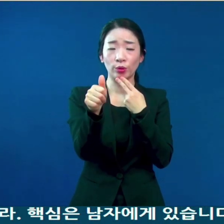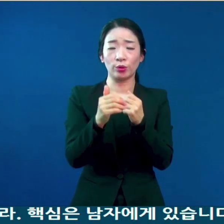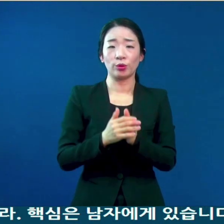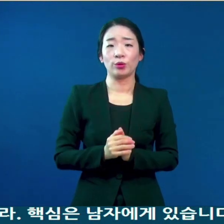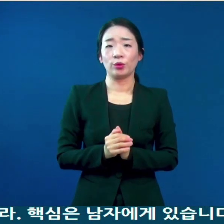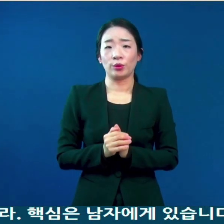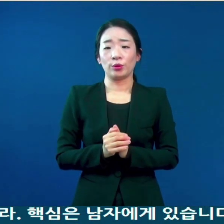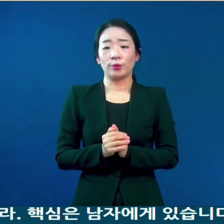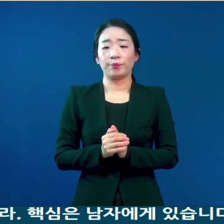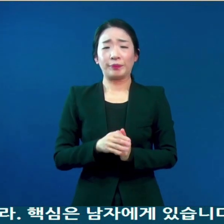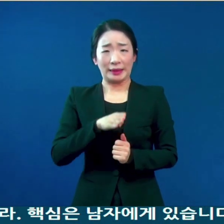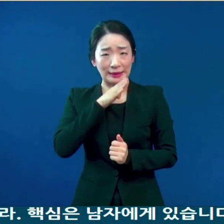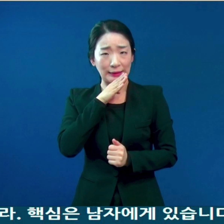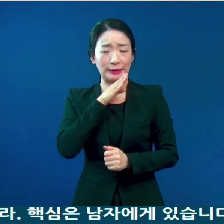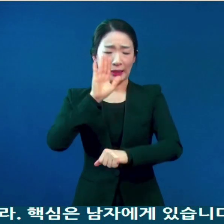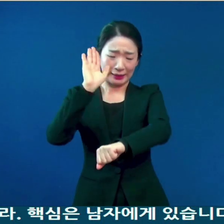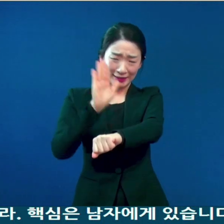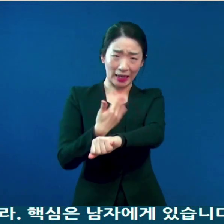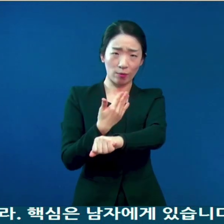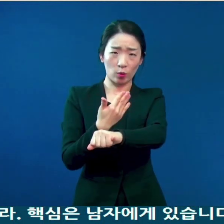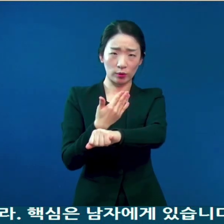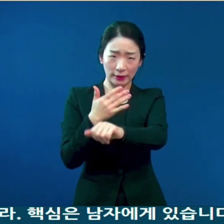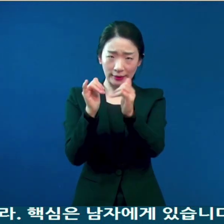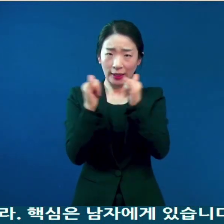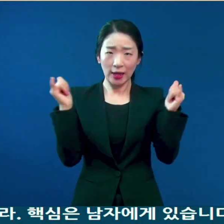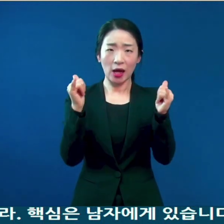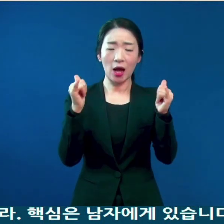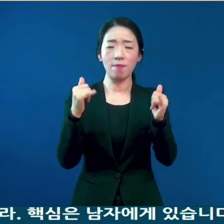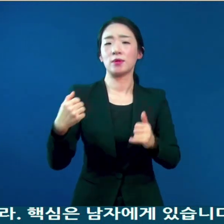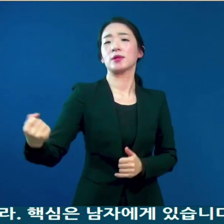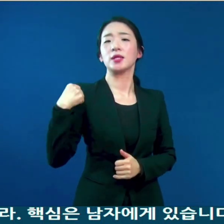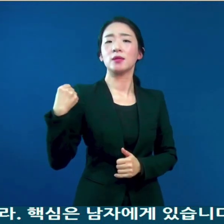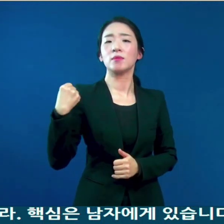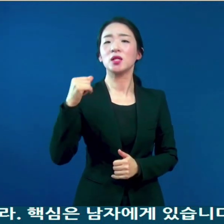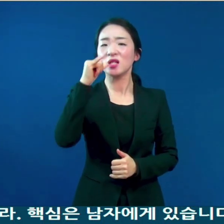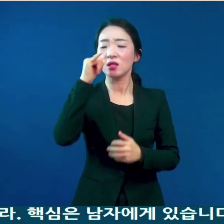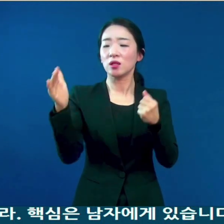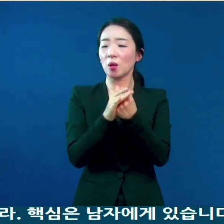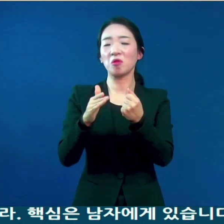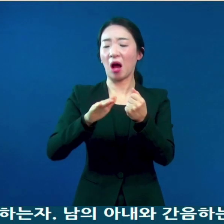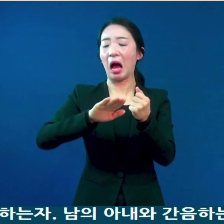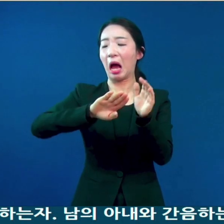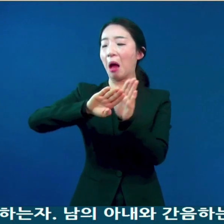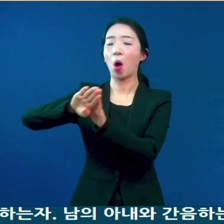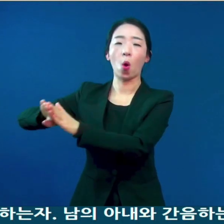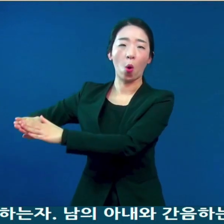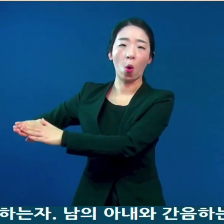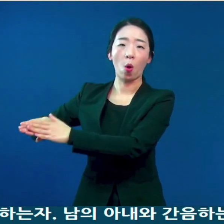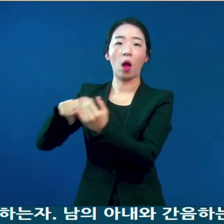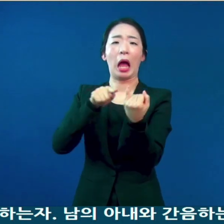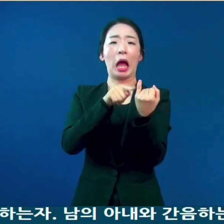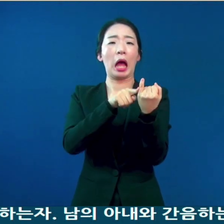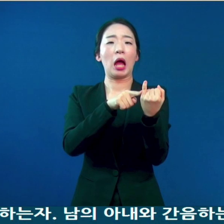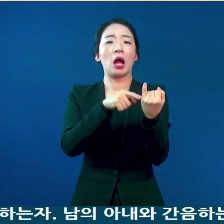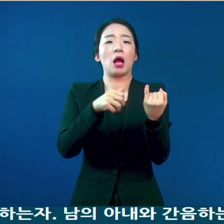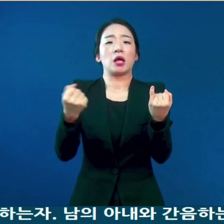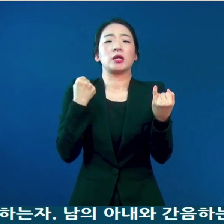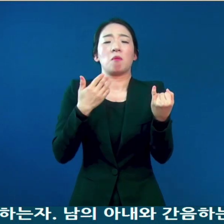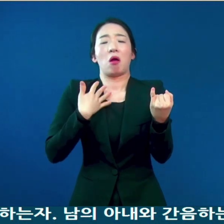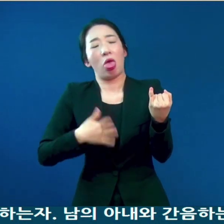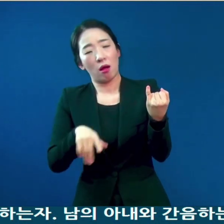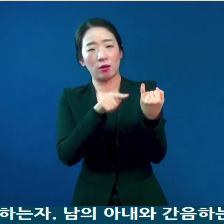때 진짜 잘못한, 더 잘못한 사람은 힘이 있다고 빼주고 힘이 없는 사람